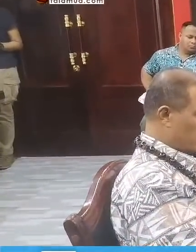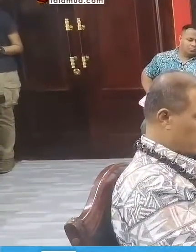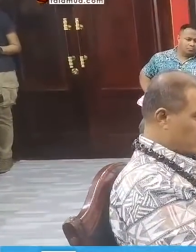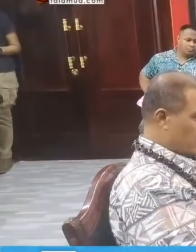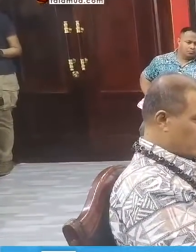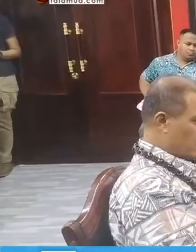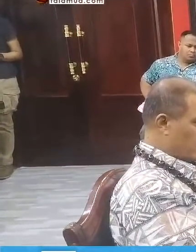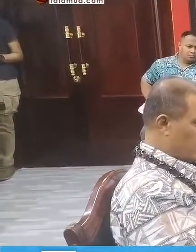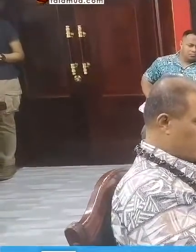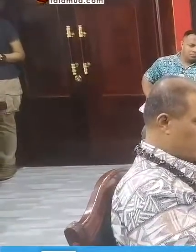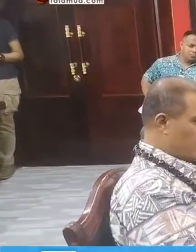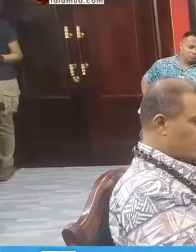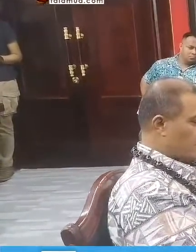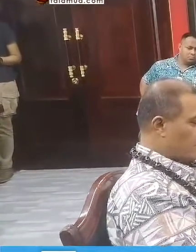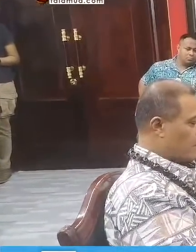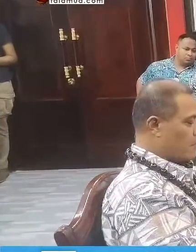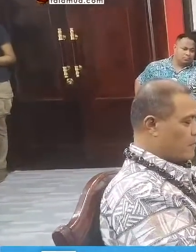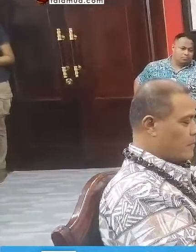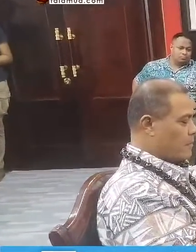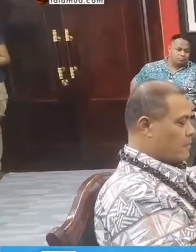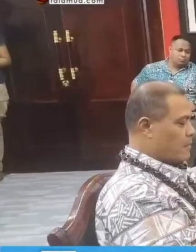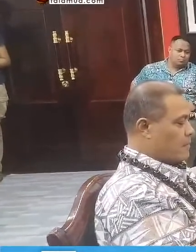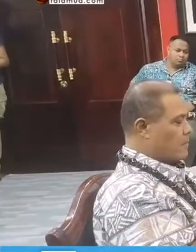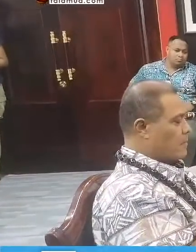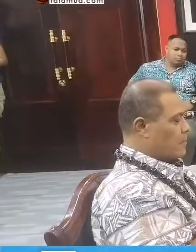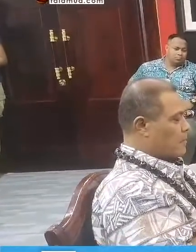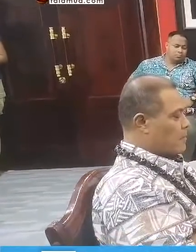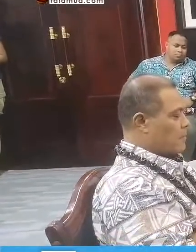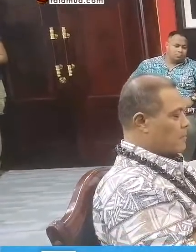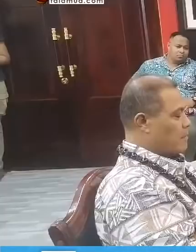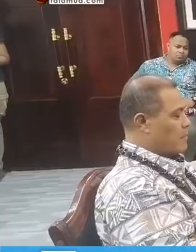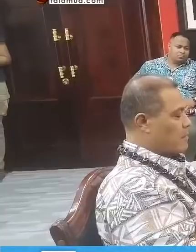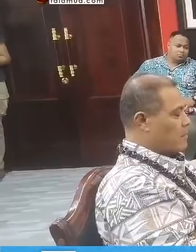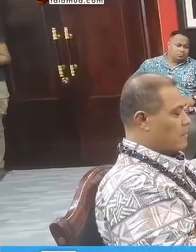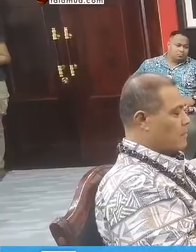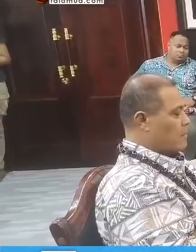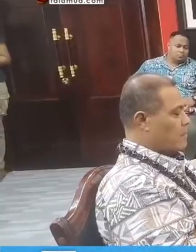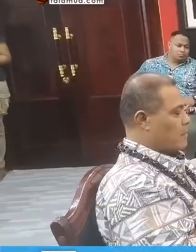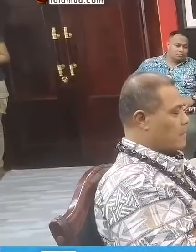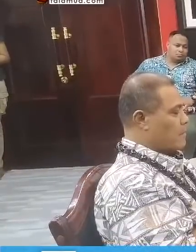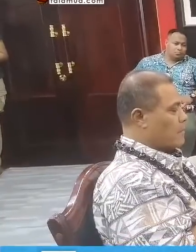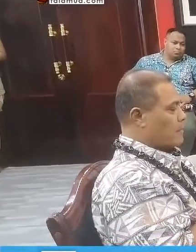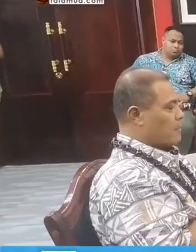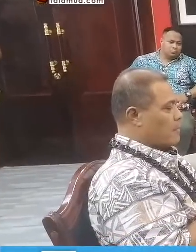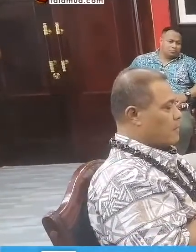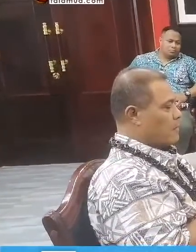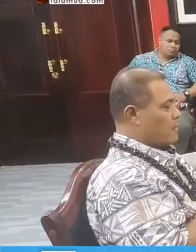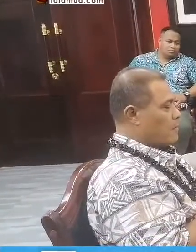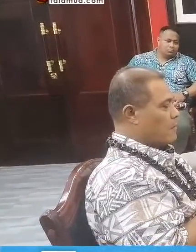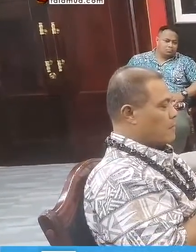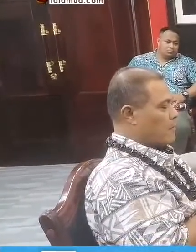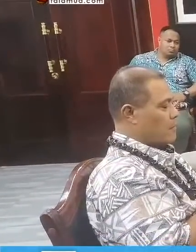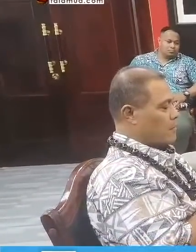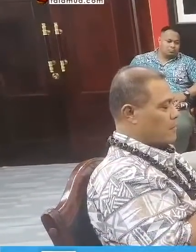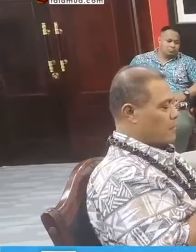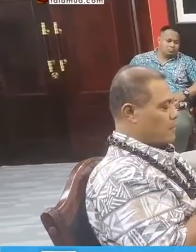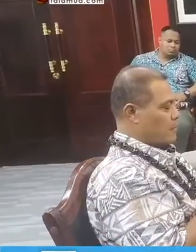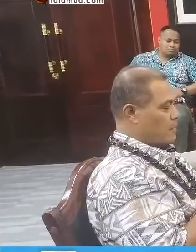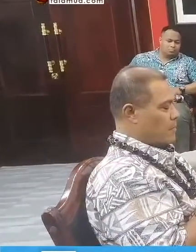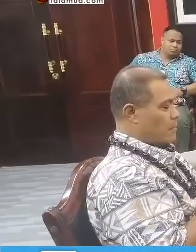Ua tuliro so o ia le tanga rengo leo mta au kulea. Le hoa mea se tali mautu pe e se a, pe a